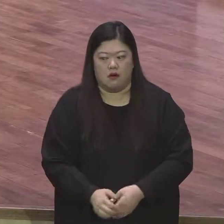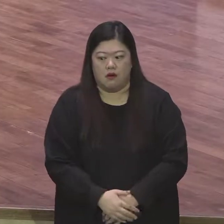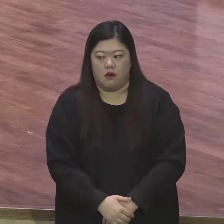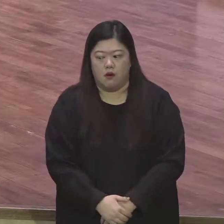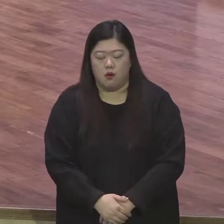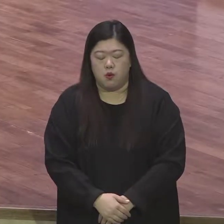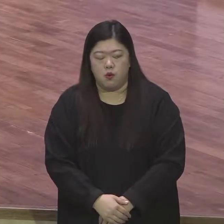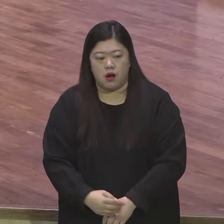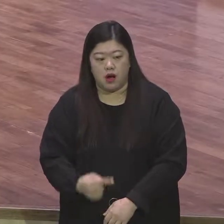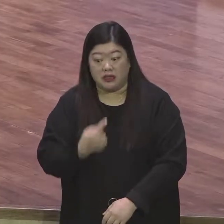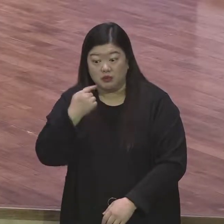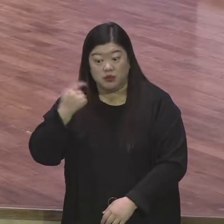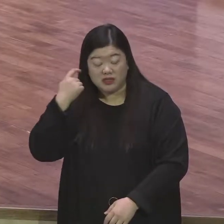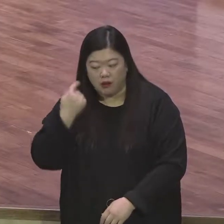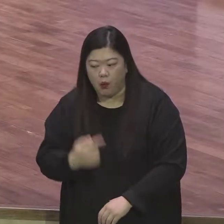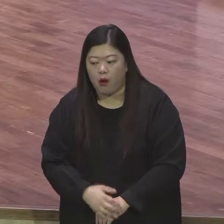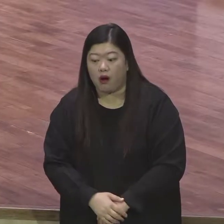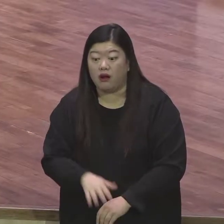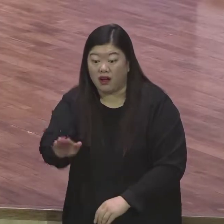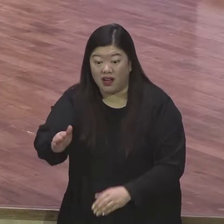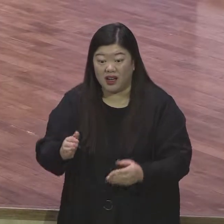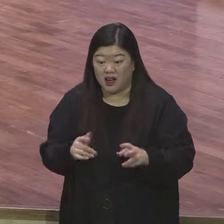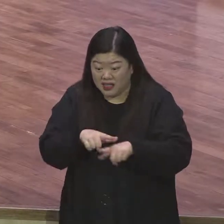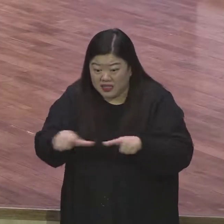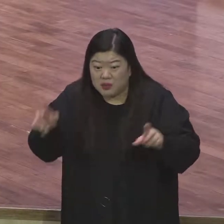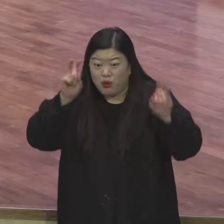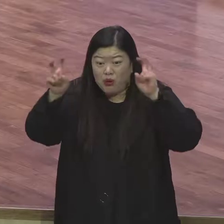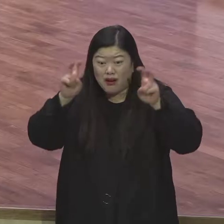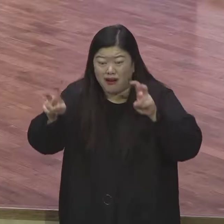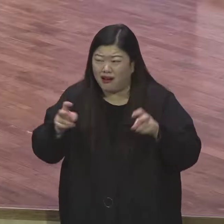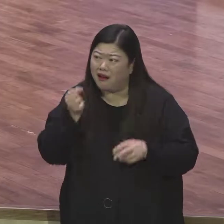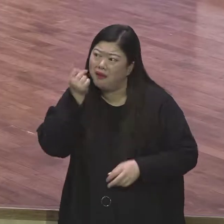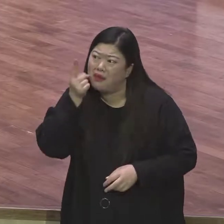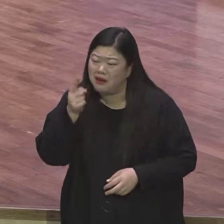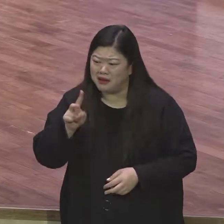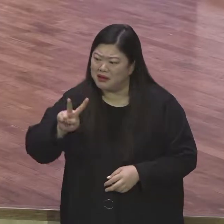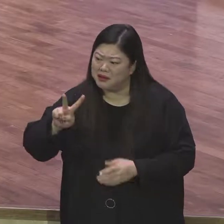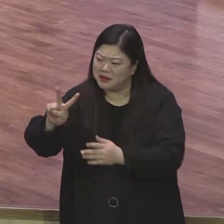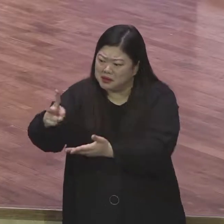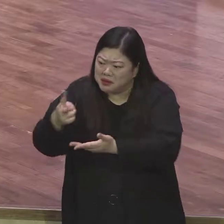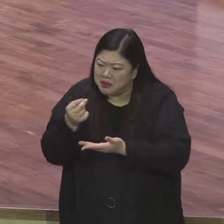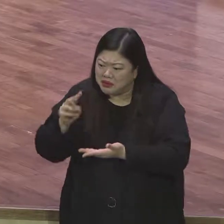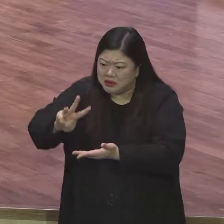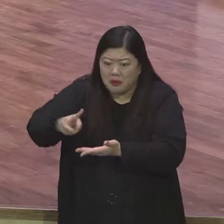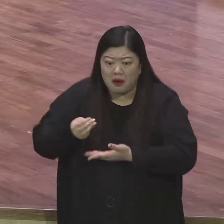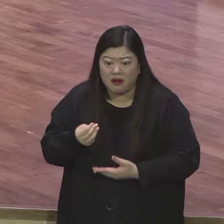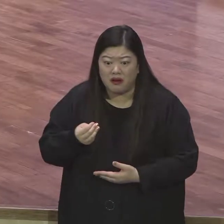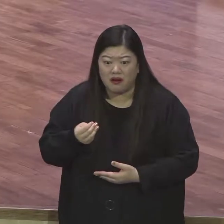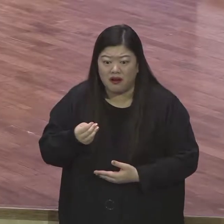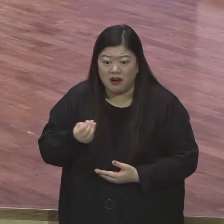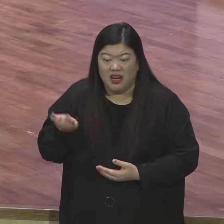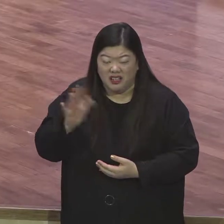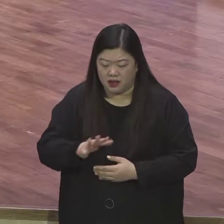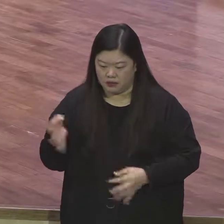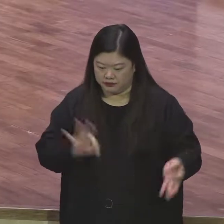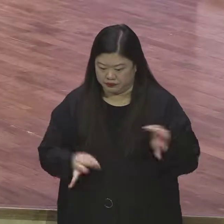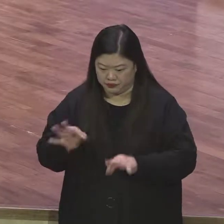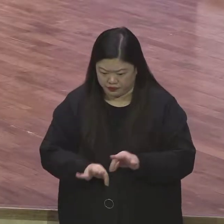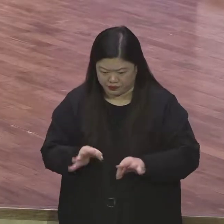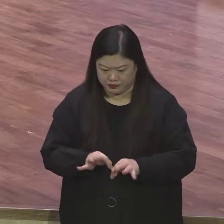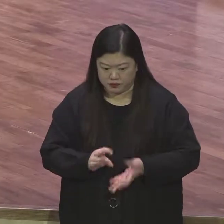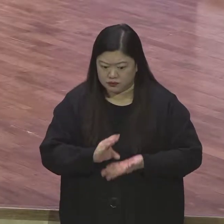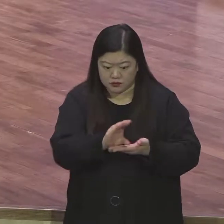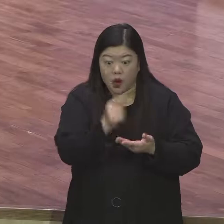무슨 직장 다니는 사람이 뭐 큰 돈이 있겠어요. 꼭 필요하기 때문에 전도에 꼭 필요하기